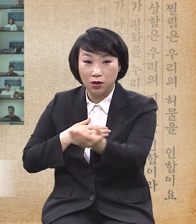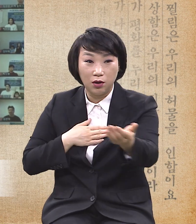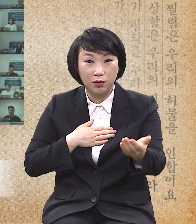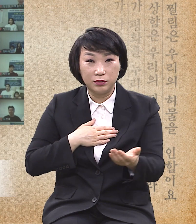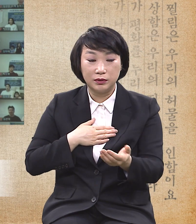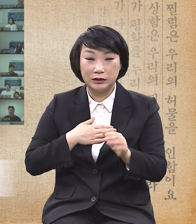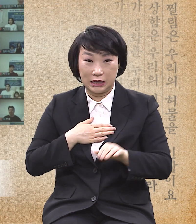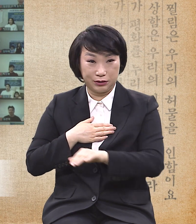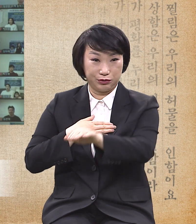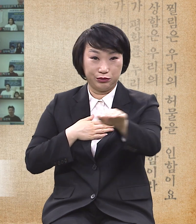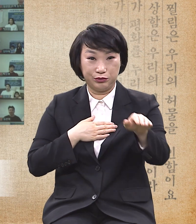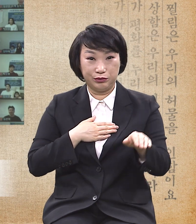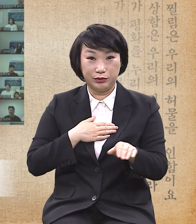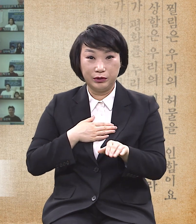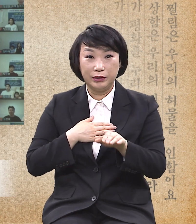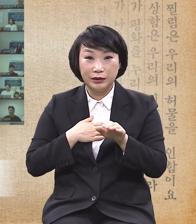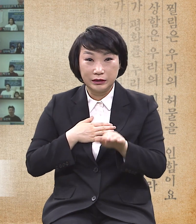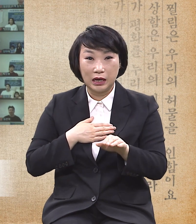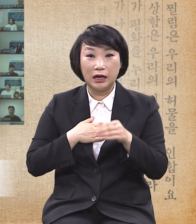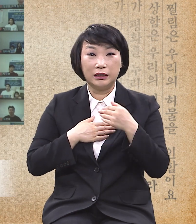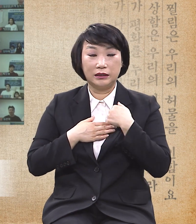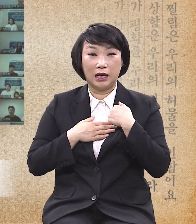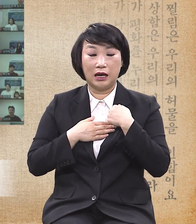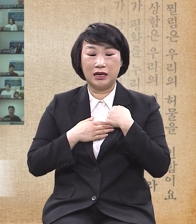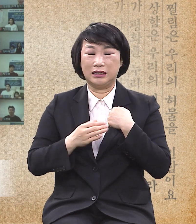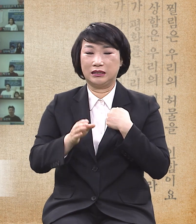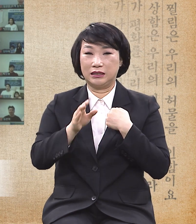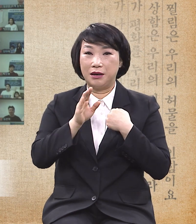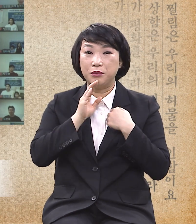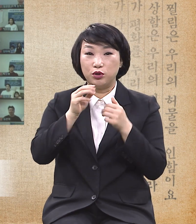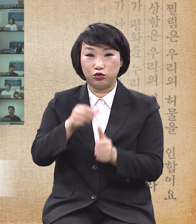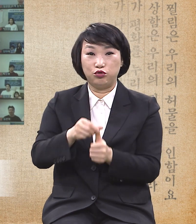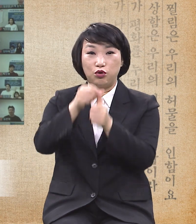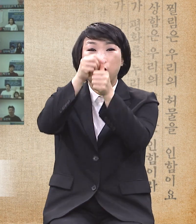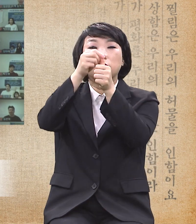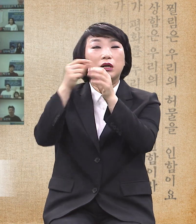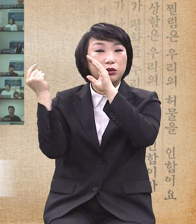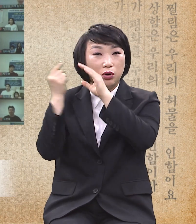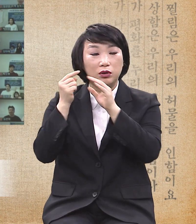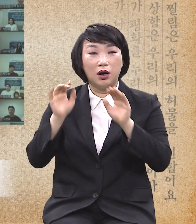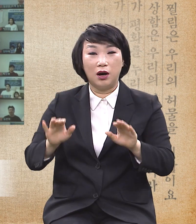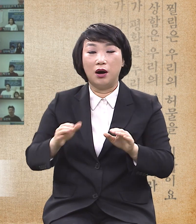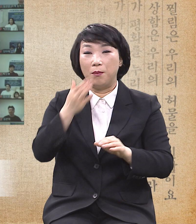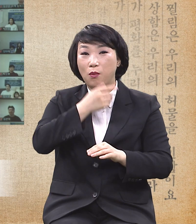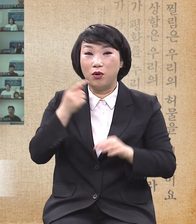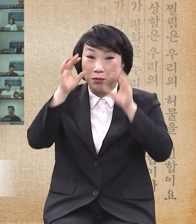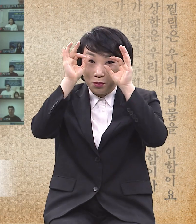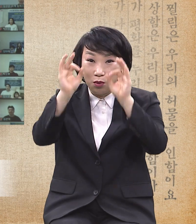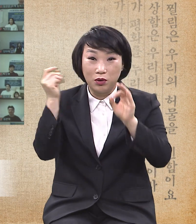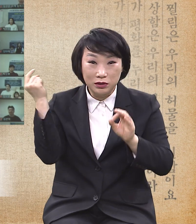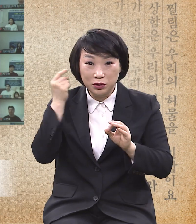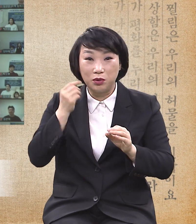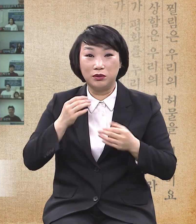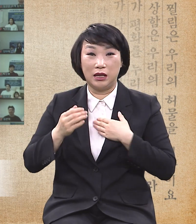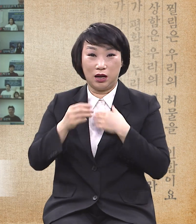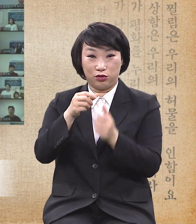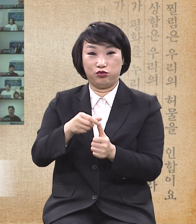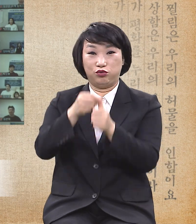여러분 그러니까 우리는 내가 참으로 구원의 소리를 듣고 복음을 듣고